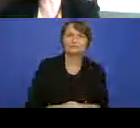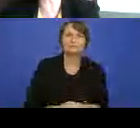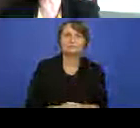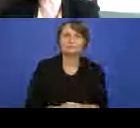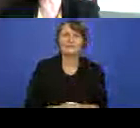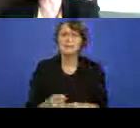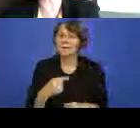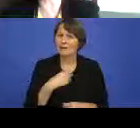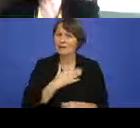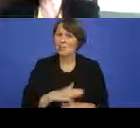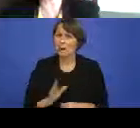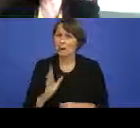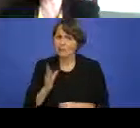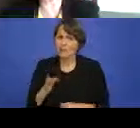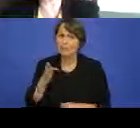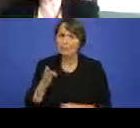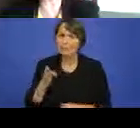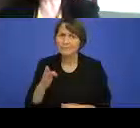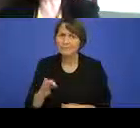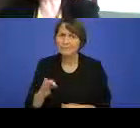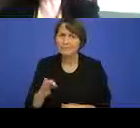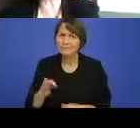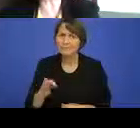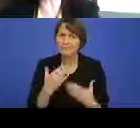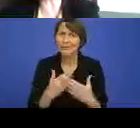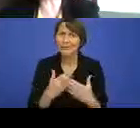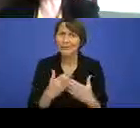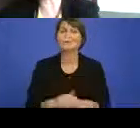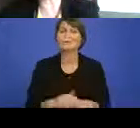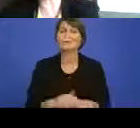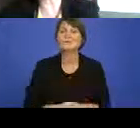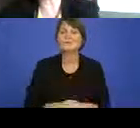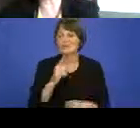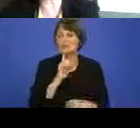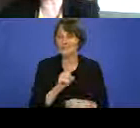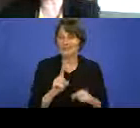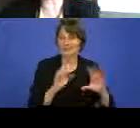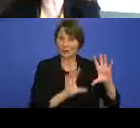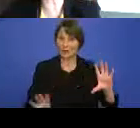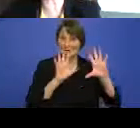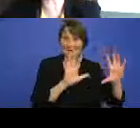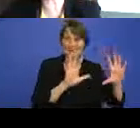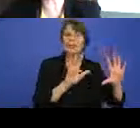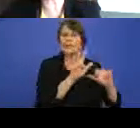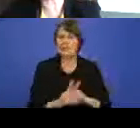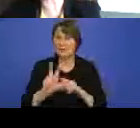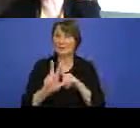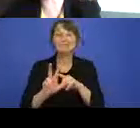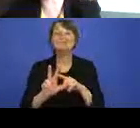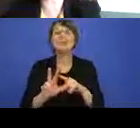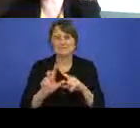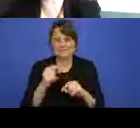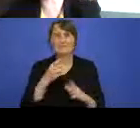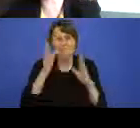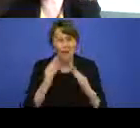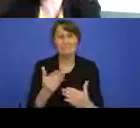pas scolarisés dans la période où les pays s'attendent à ce qu'ils le soient. Et seulement 3 pays sur 10 ont au moins